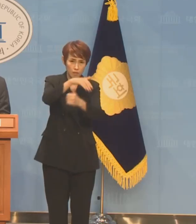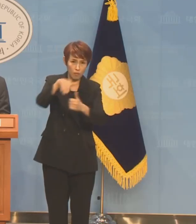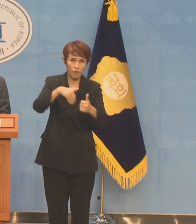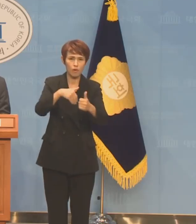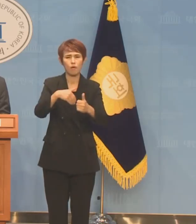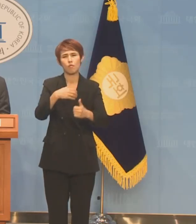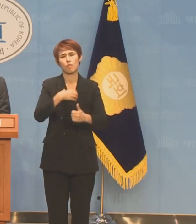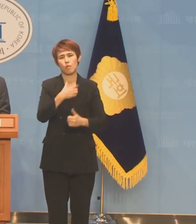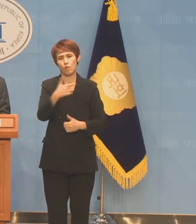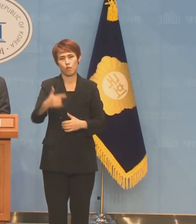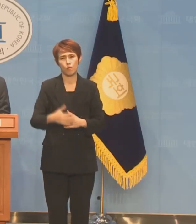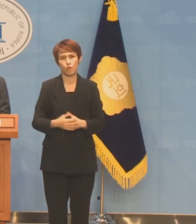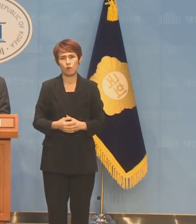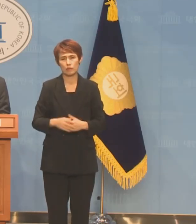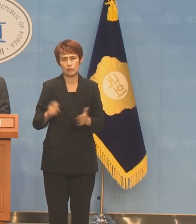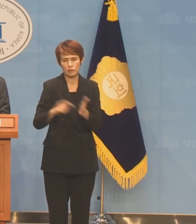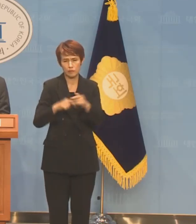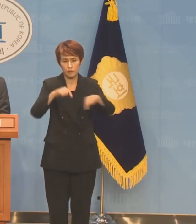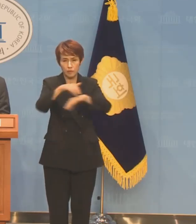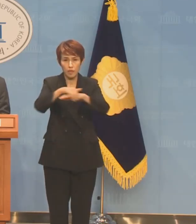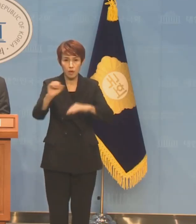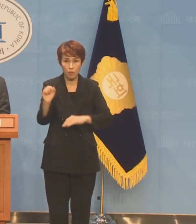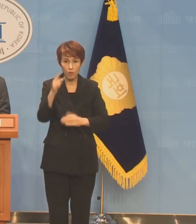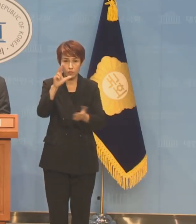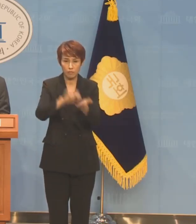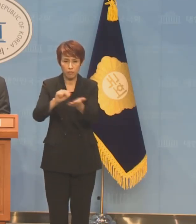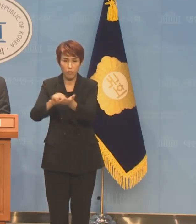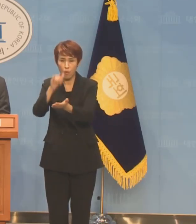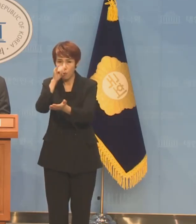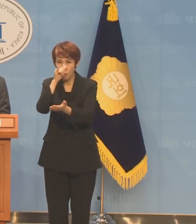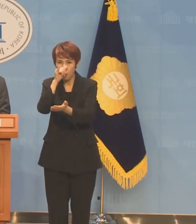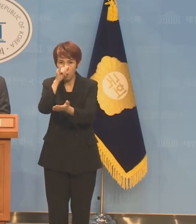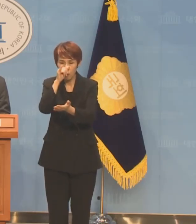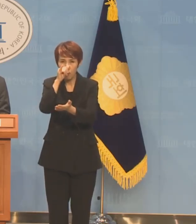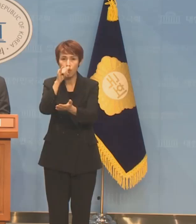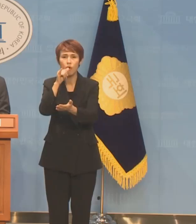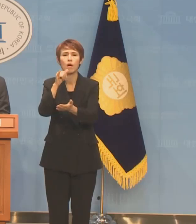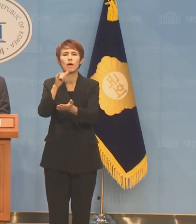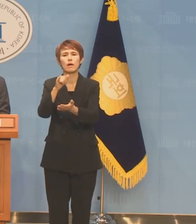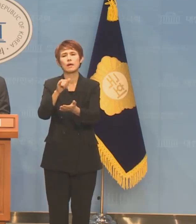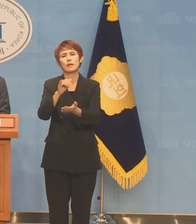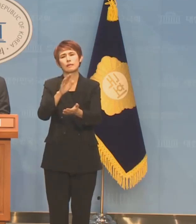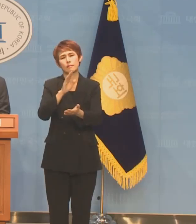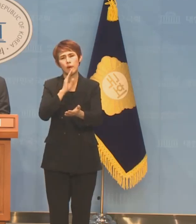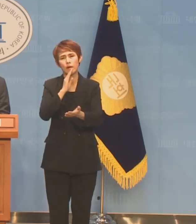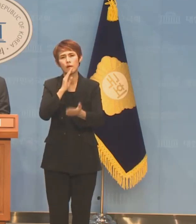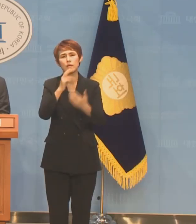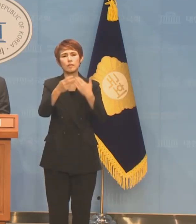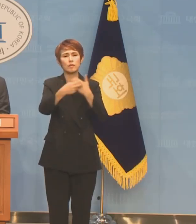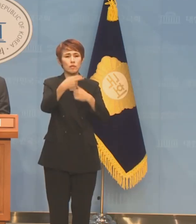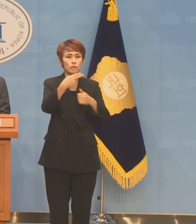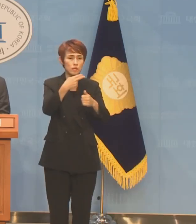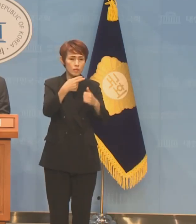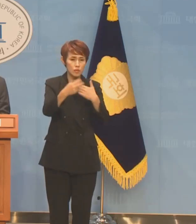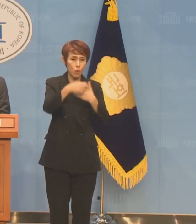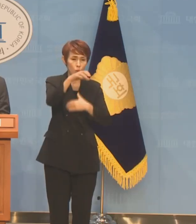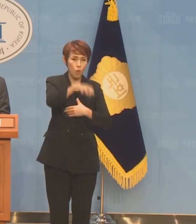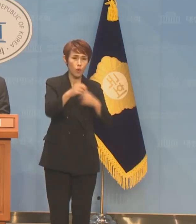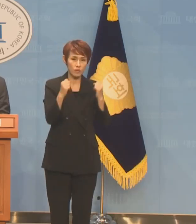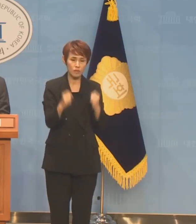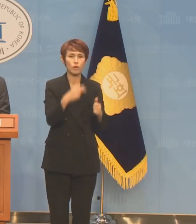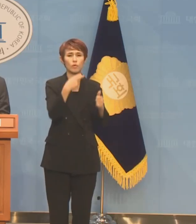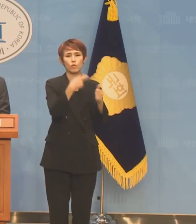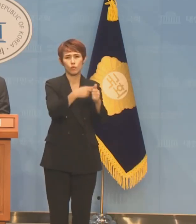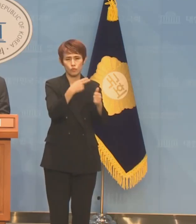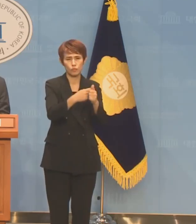있습니다. 졸속 정책으로 인해 발생하는 부작용은 오롯이 의료 현장에 남아있는 학생, 교수,